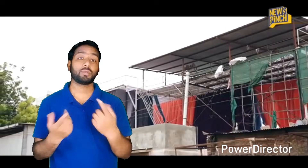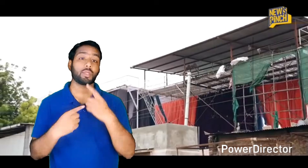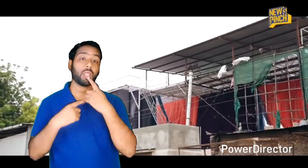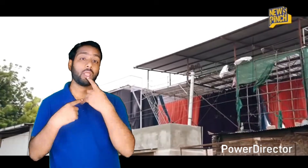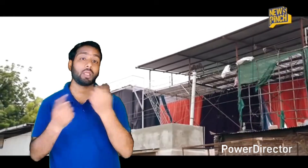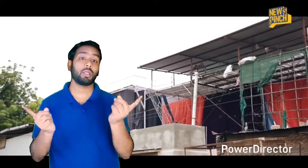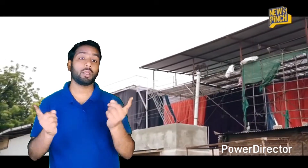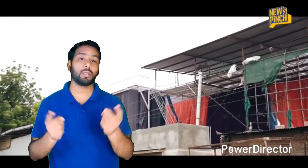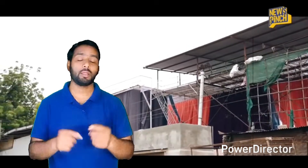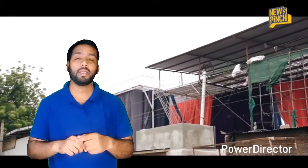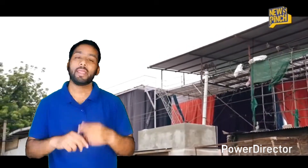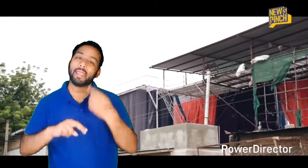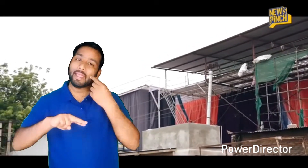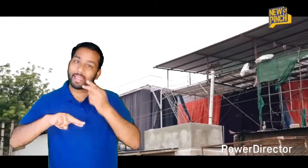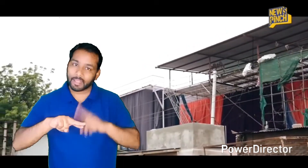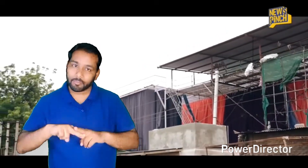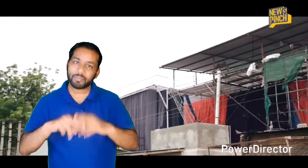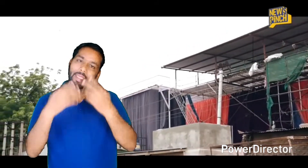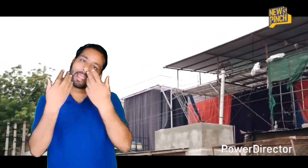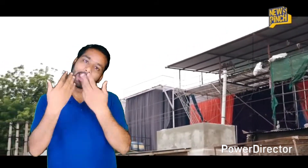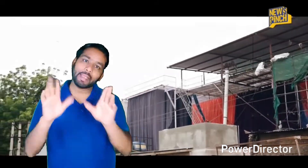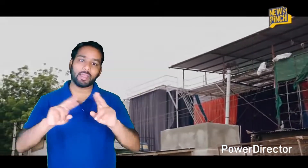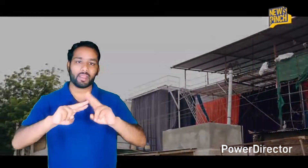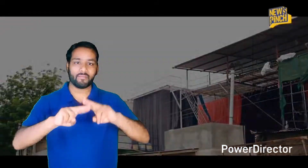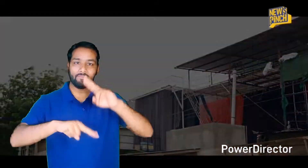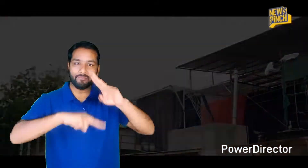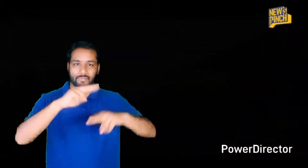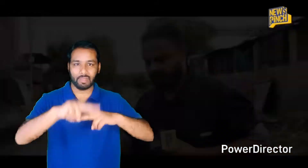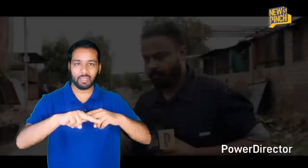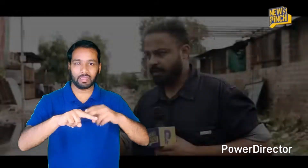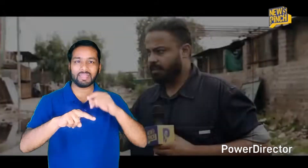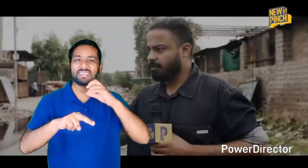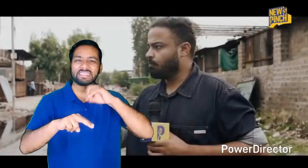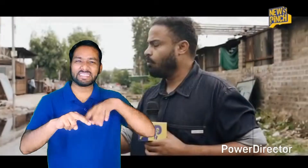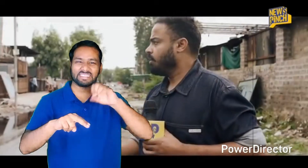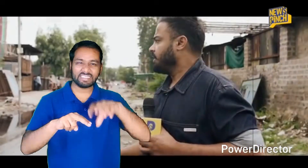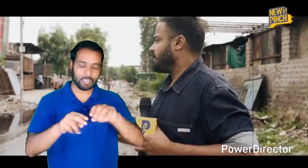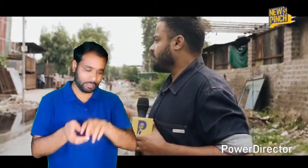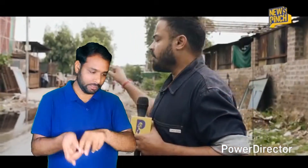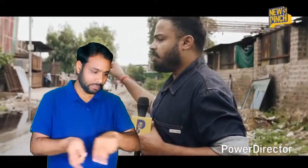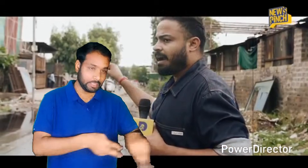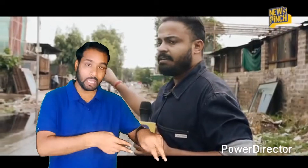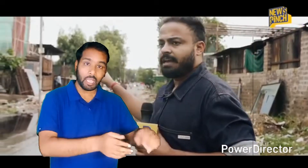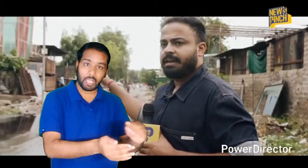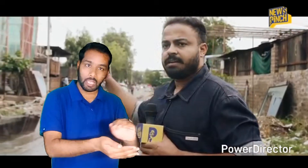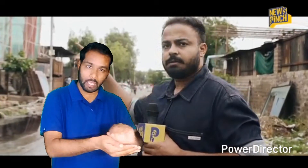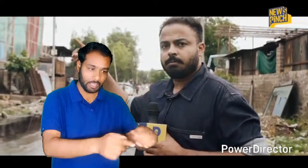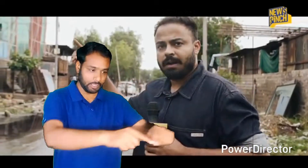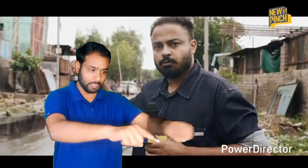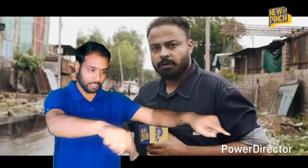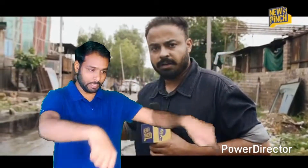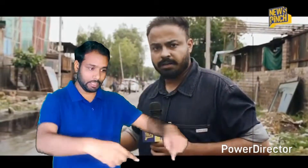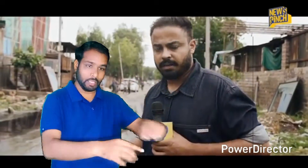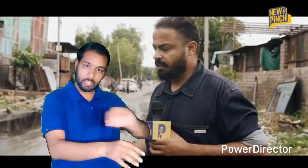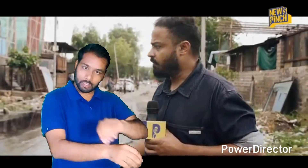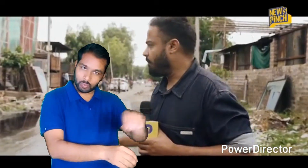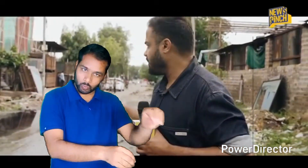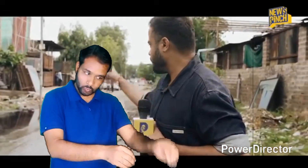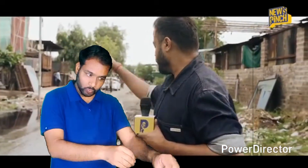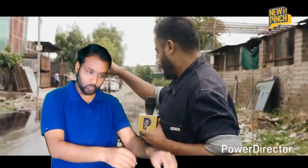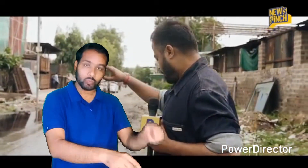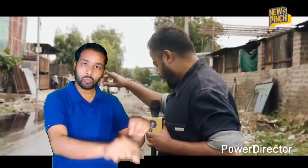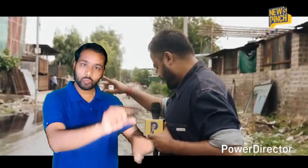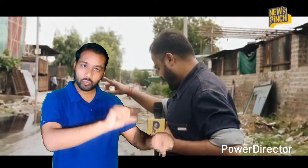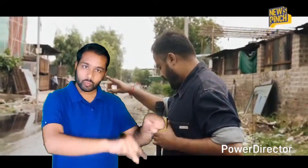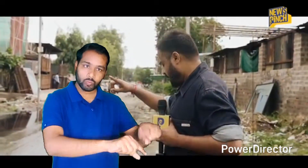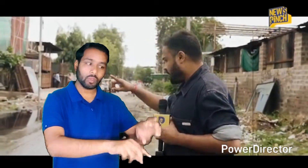नियम क्या कहता है? नियम कहता है कि जो भी फैक्ट्री से निकला गंदा पानी है वो ट्रीटमेंट प्लांट जाएगा, ट्रीटमेंट प्लांट उन्हें ट्रीट करके